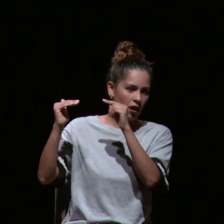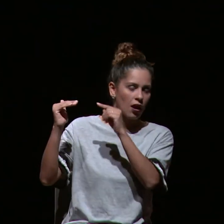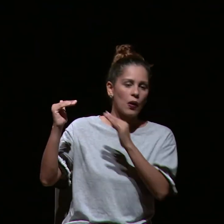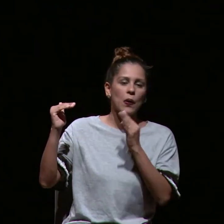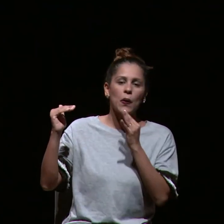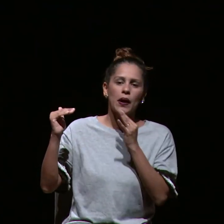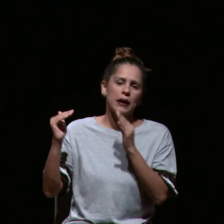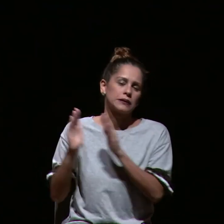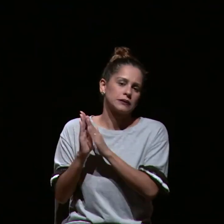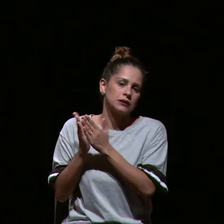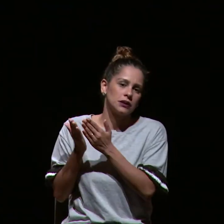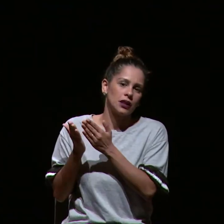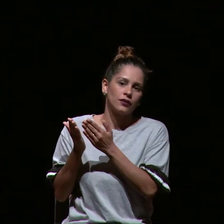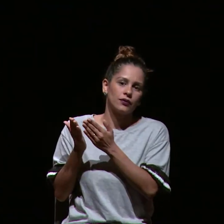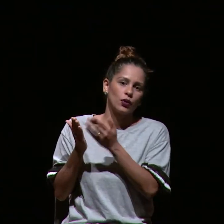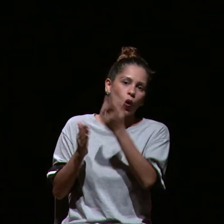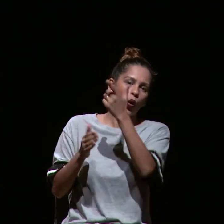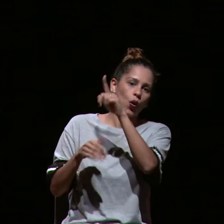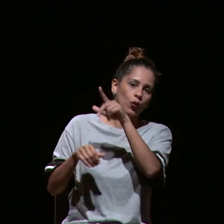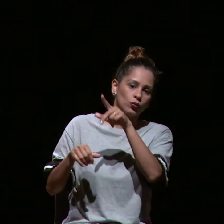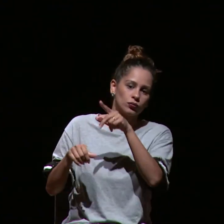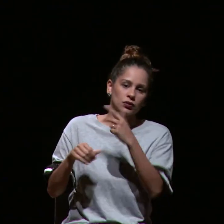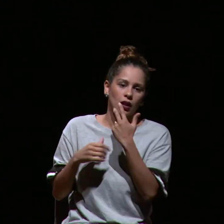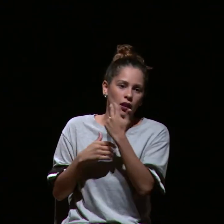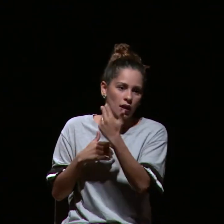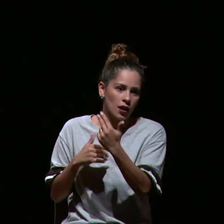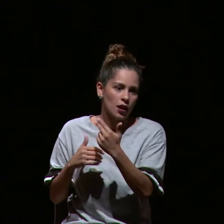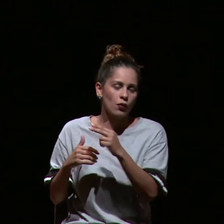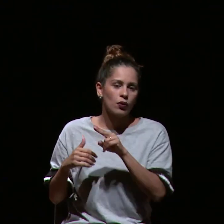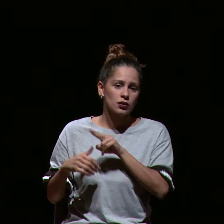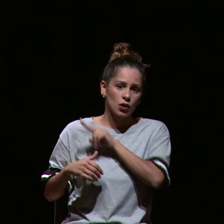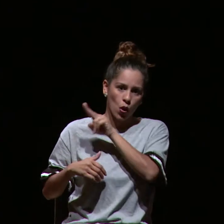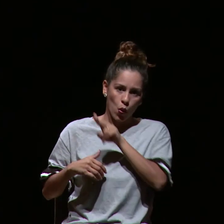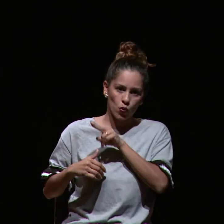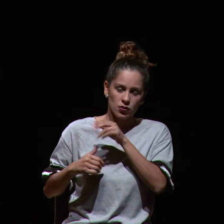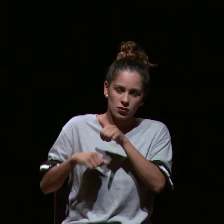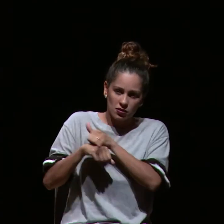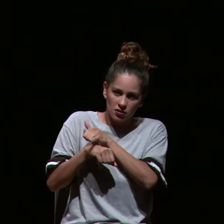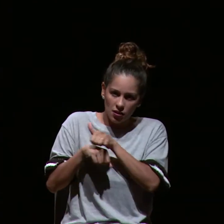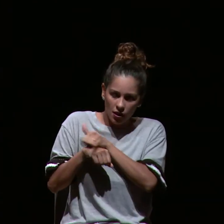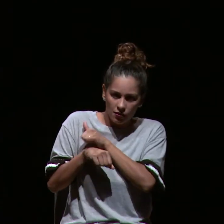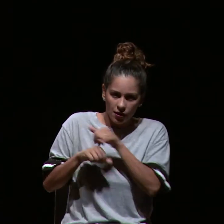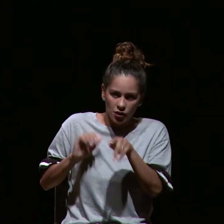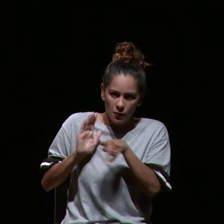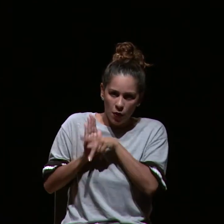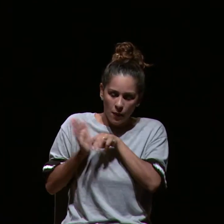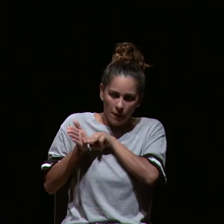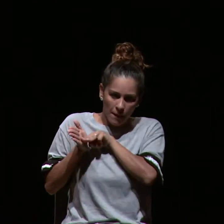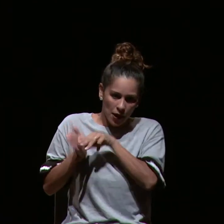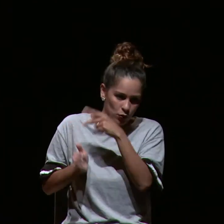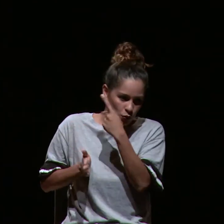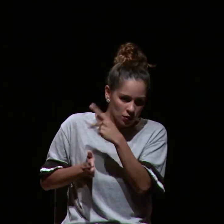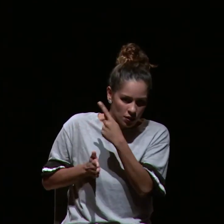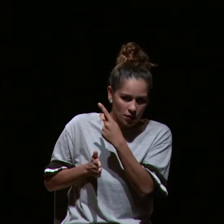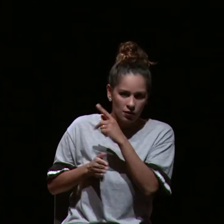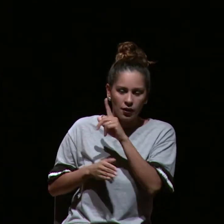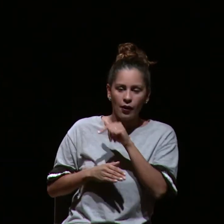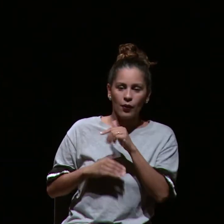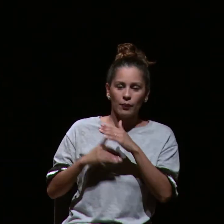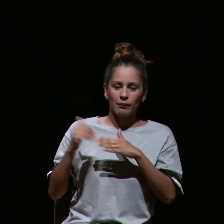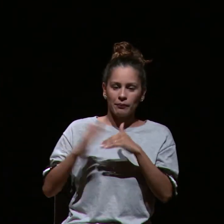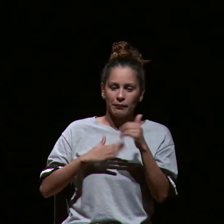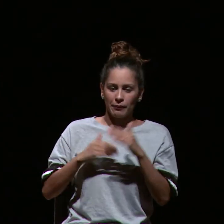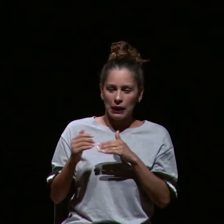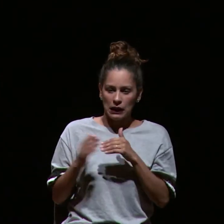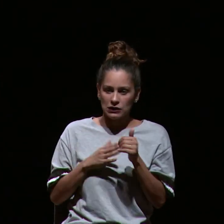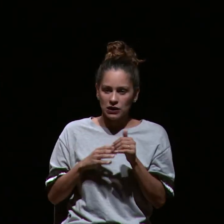e, para tal, fizeram uso de citações como estratégias de legitimação de suas opções metodológicas, como prática de distinção aos